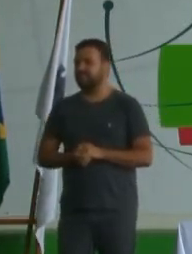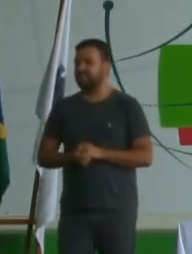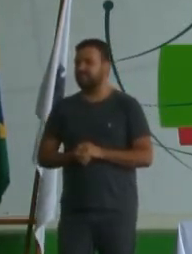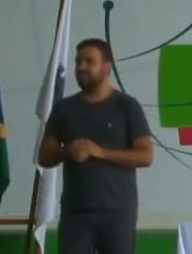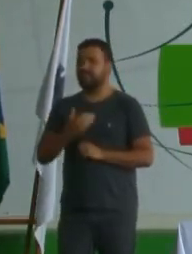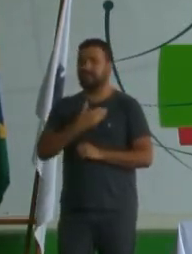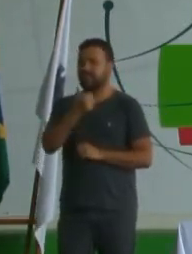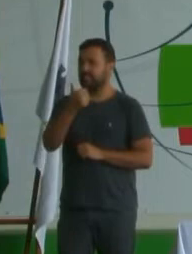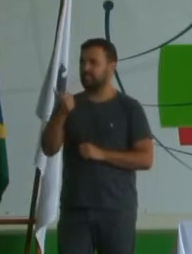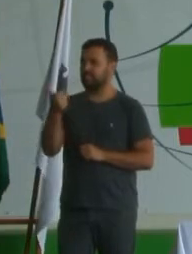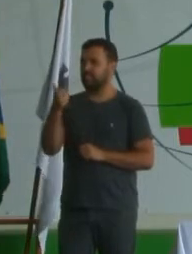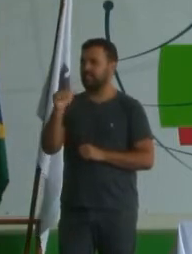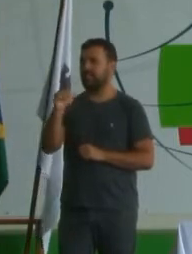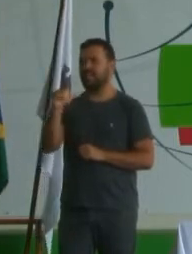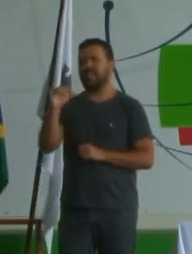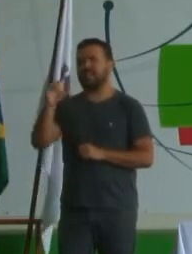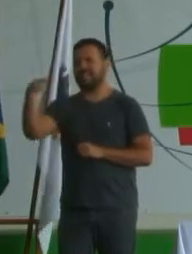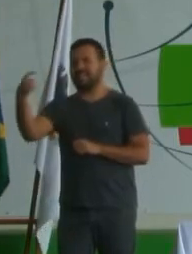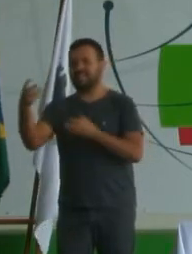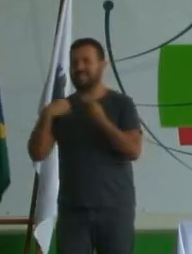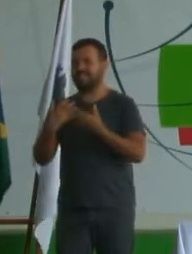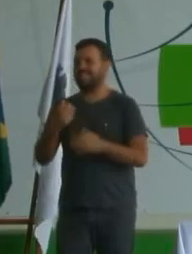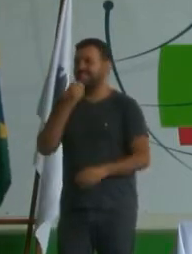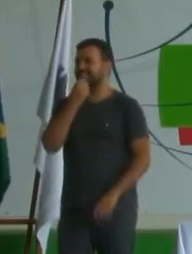Alexandro Silva Rodrigues, você?